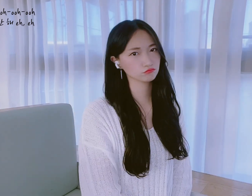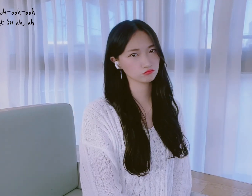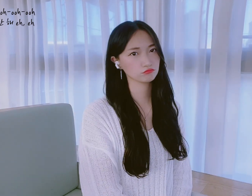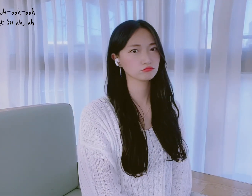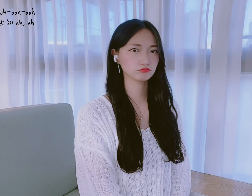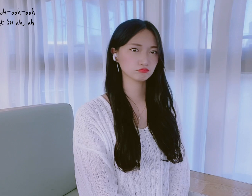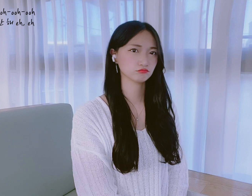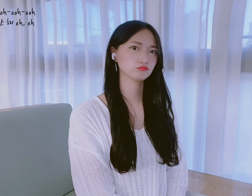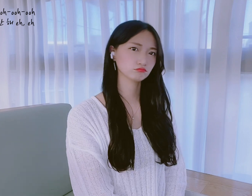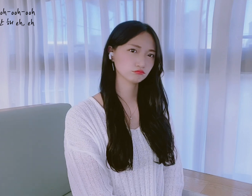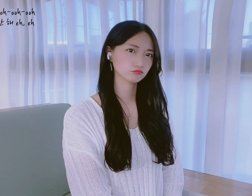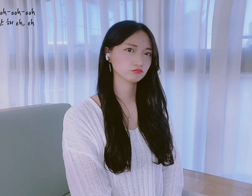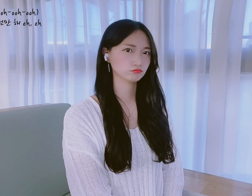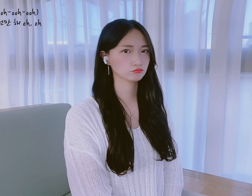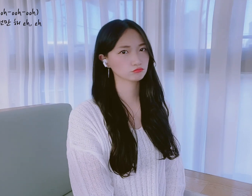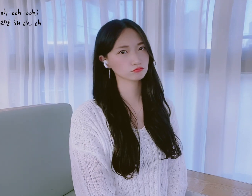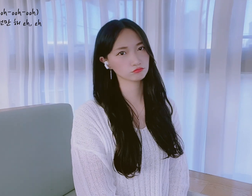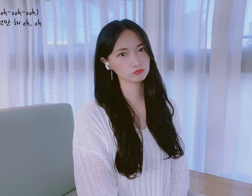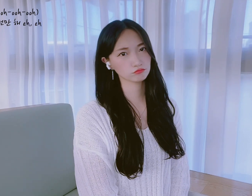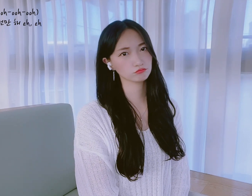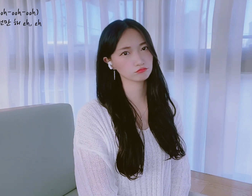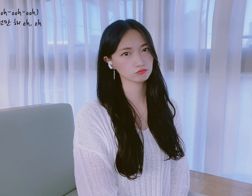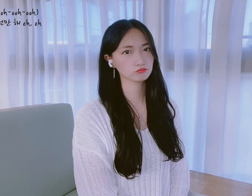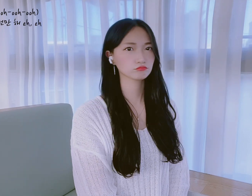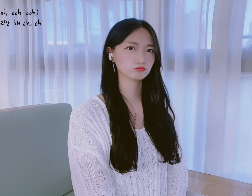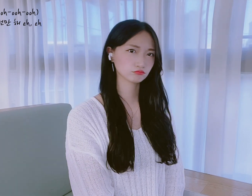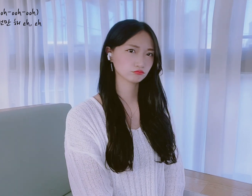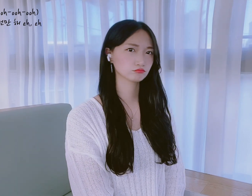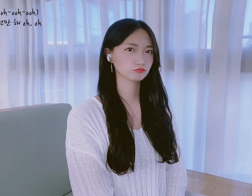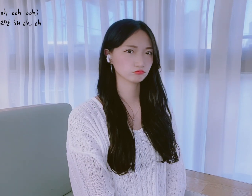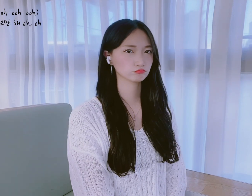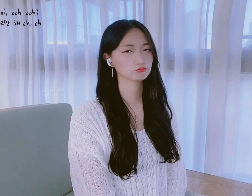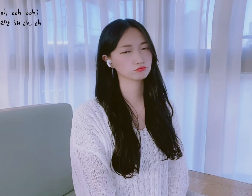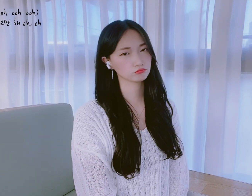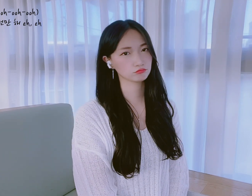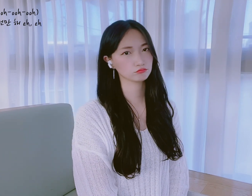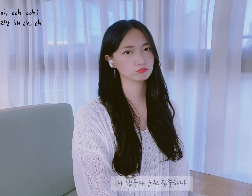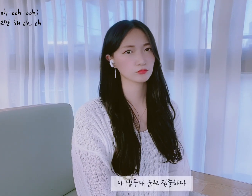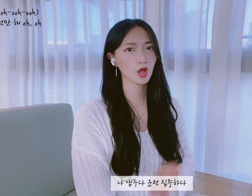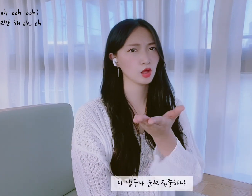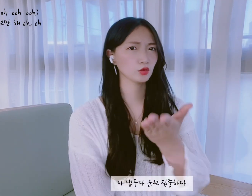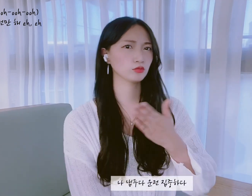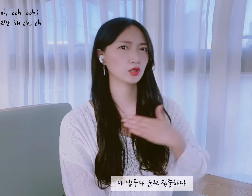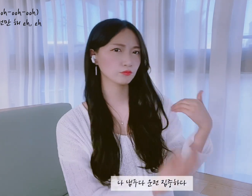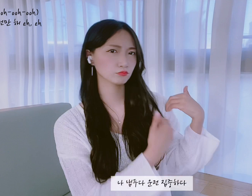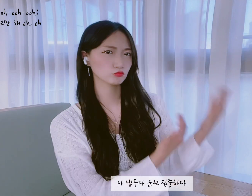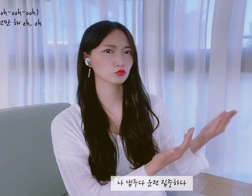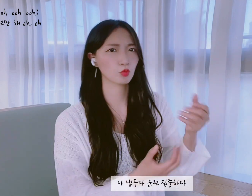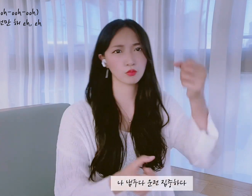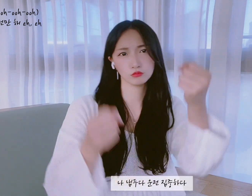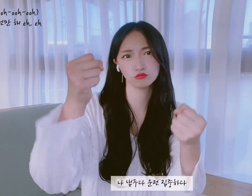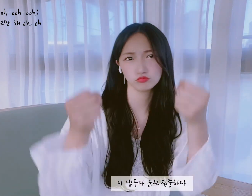운전만해